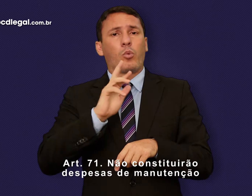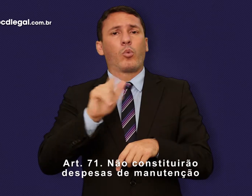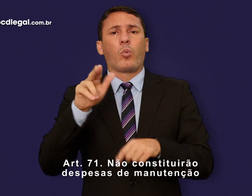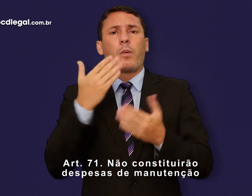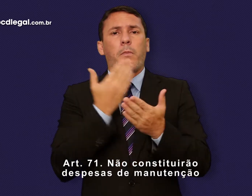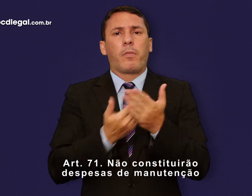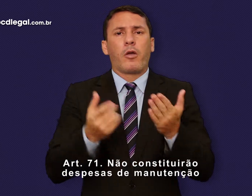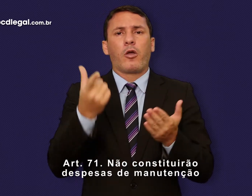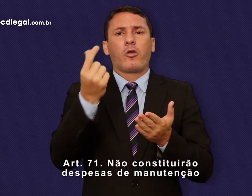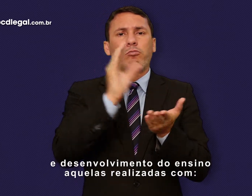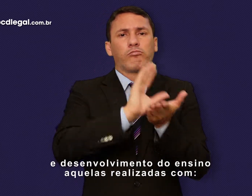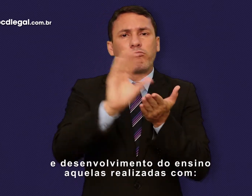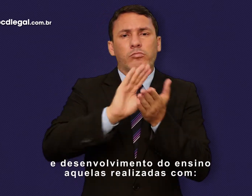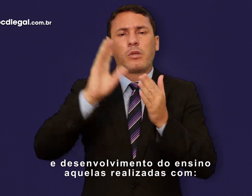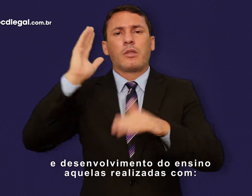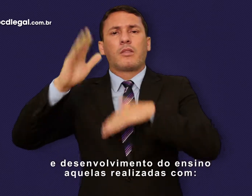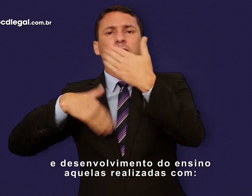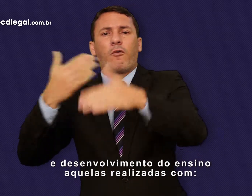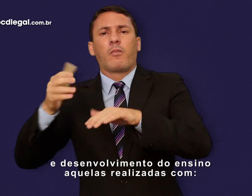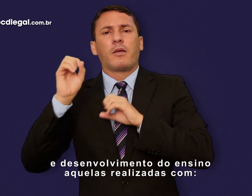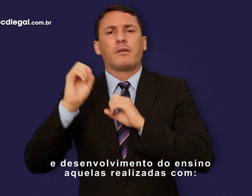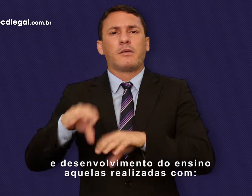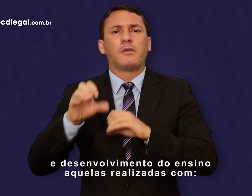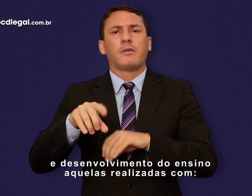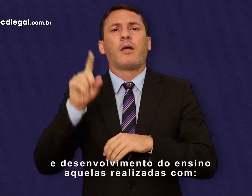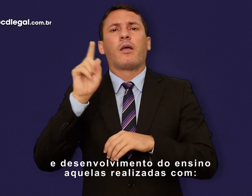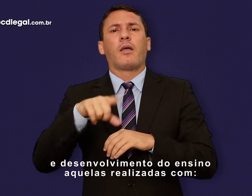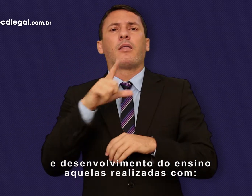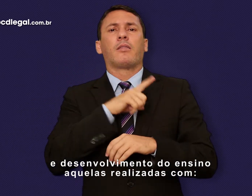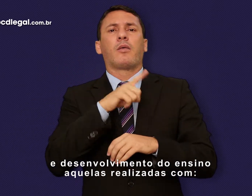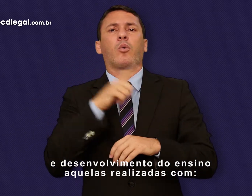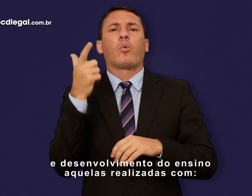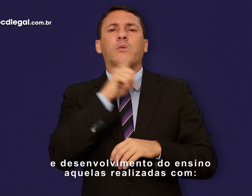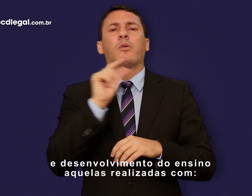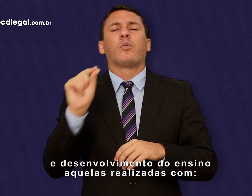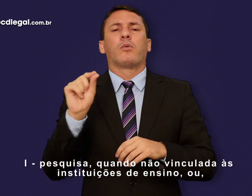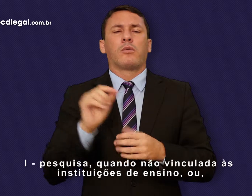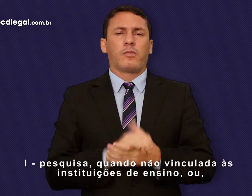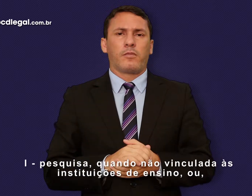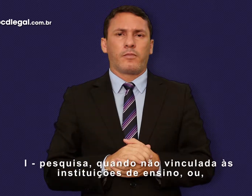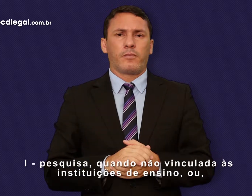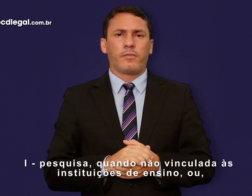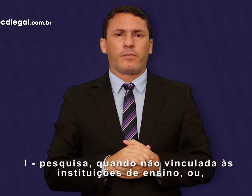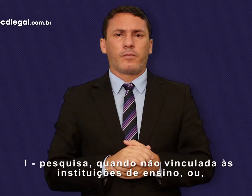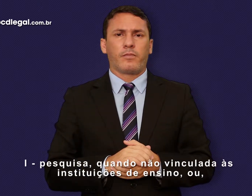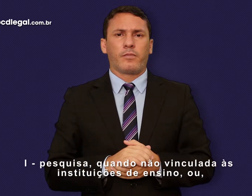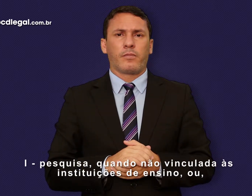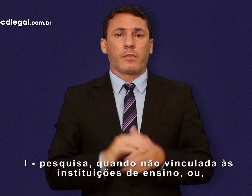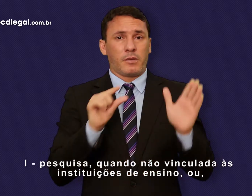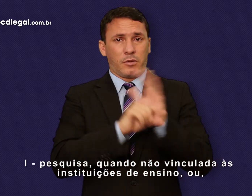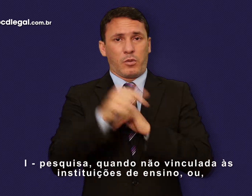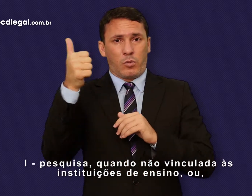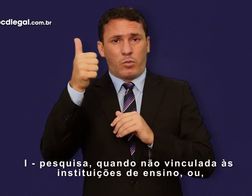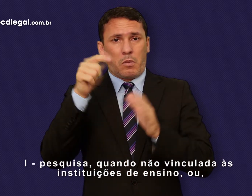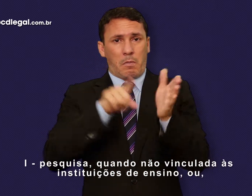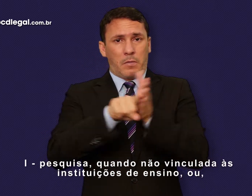despesas de manutenção e desenvolvimento do ensino aquelas realizadas com: inciso 1. Pesquisa quando não vinculada